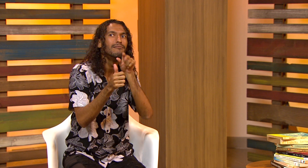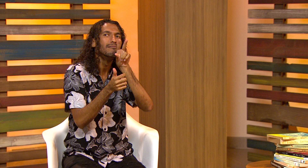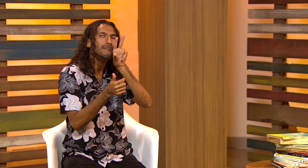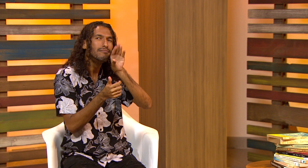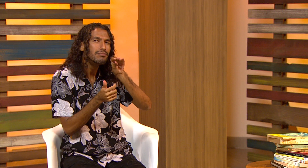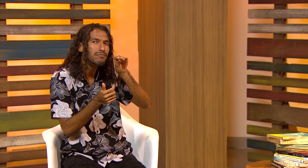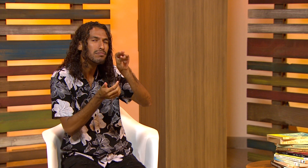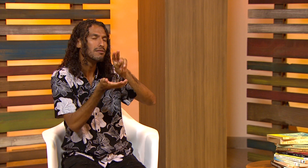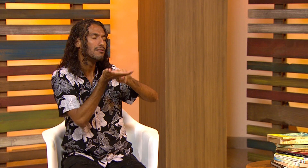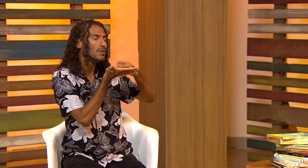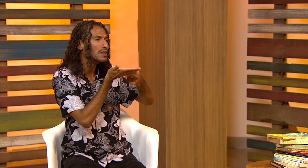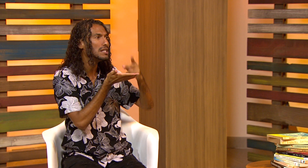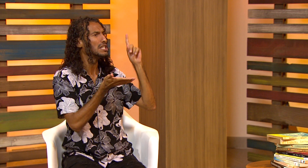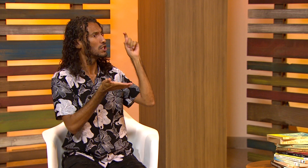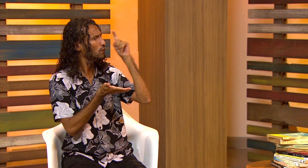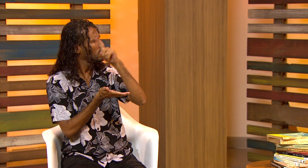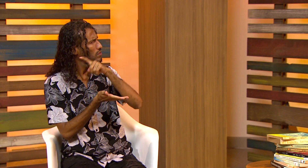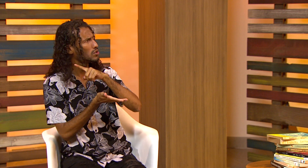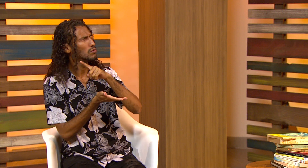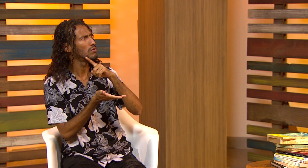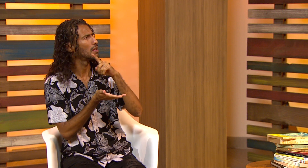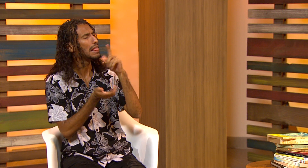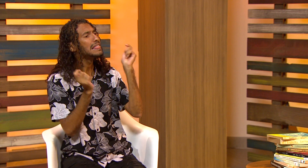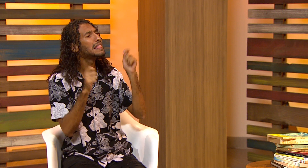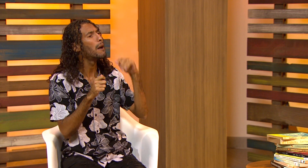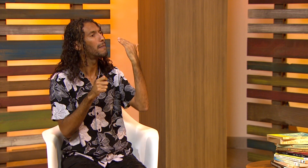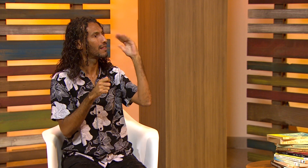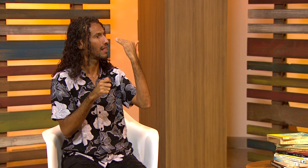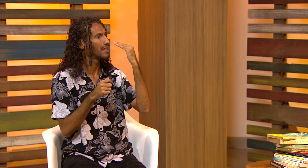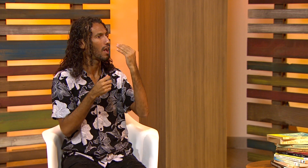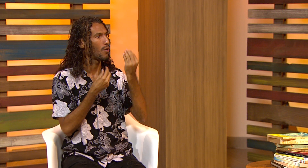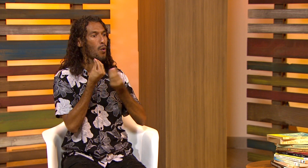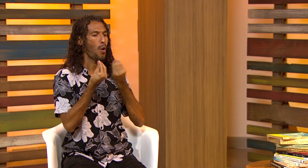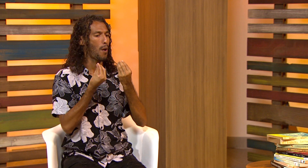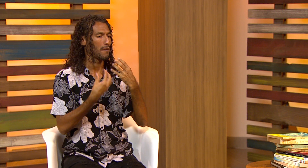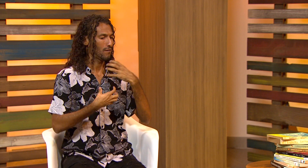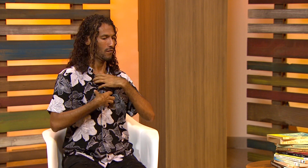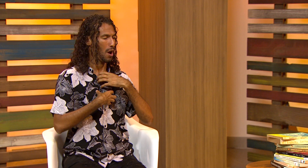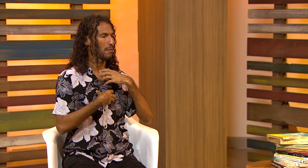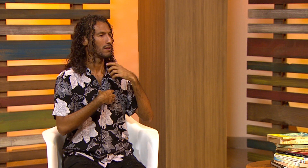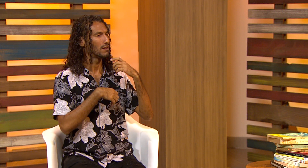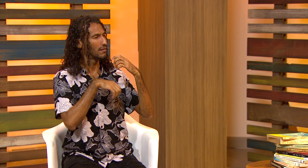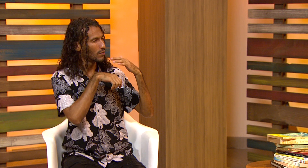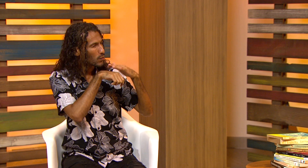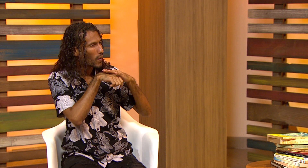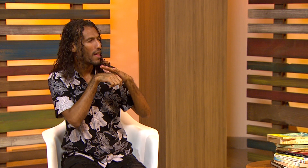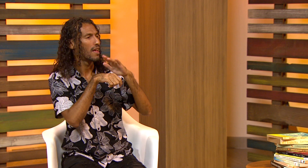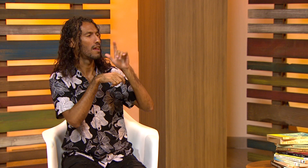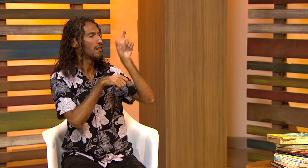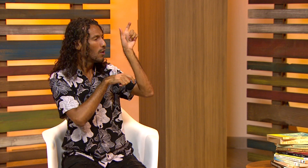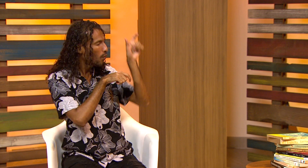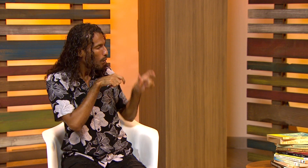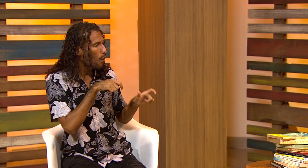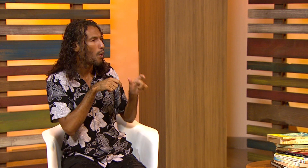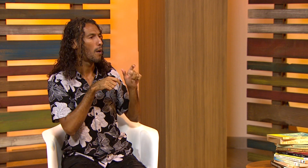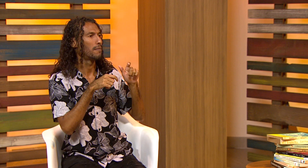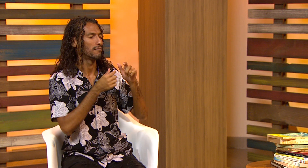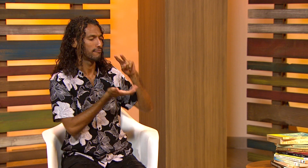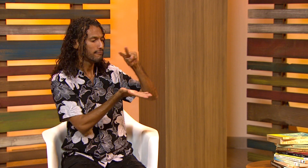e a comunicação era bem otimizada sobre os aspectos da medicina e da língua portuguesa. Eu percebi que os intérpretes ficavam meio